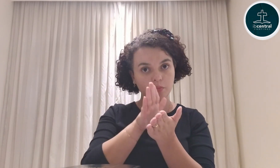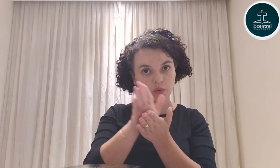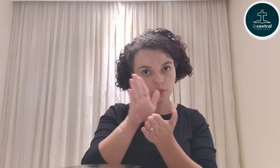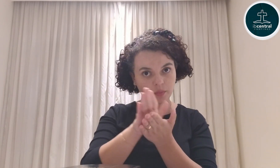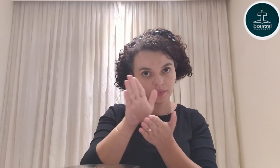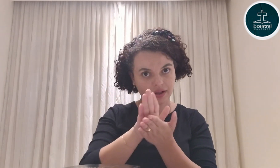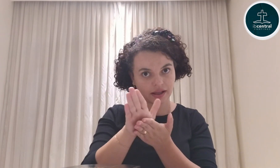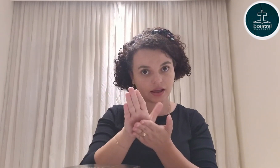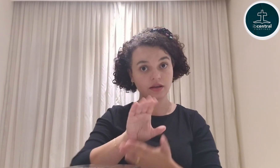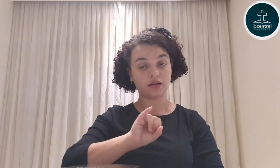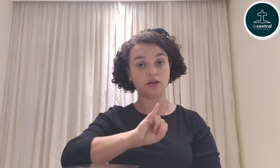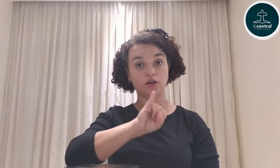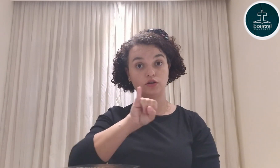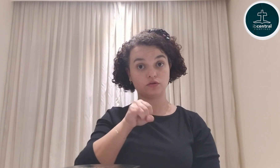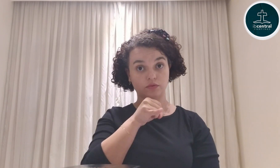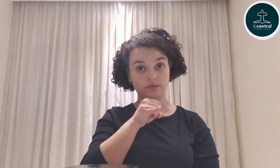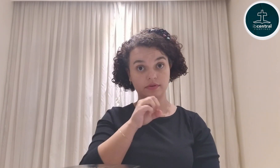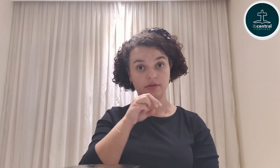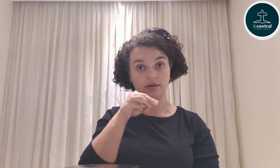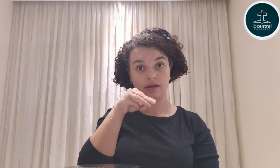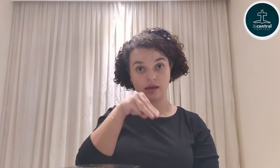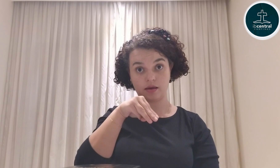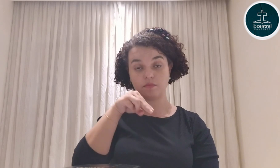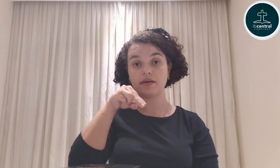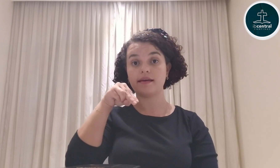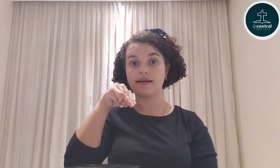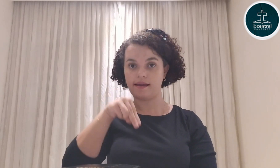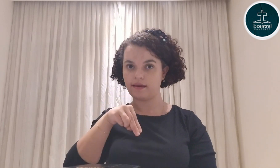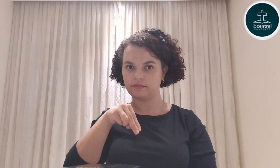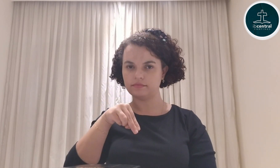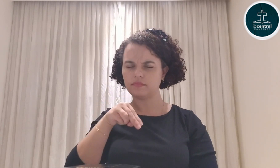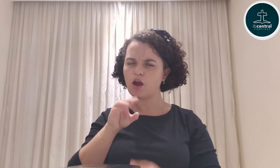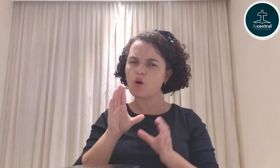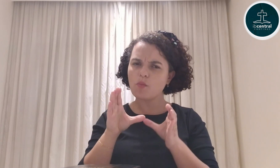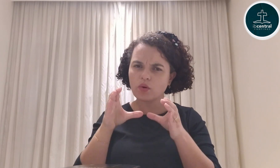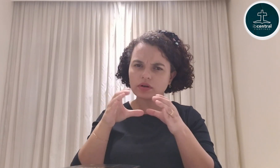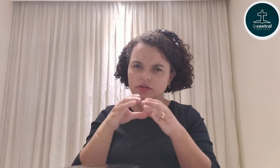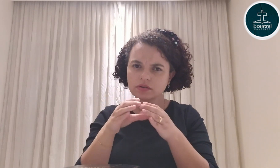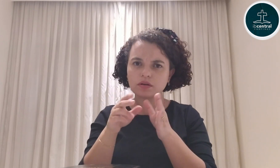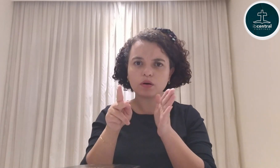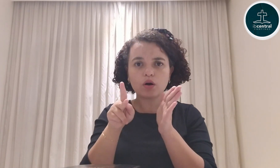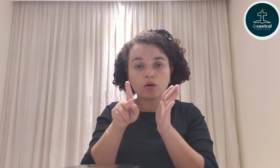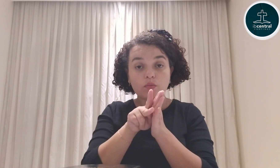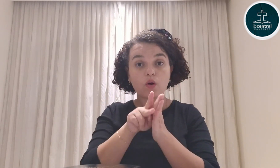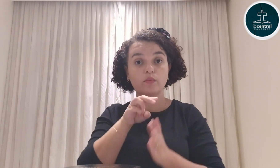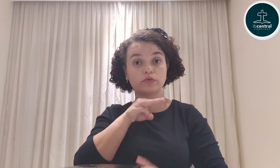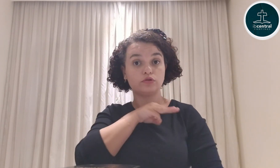como um material de apoio. Ele é publicado pela Junta de Missões Nacionais, que é